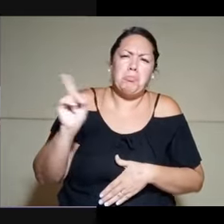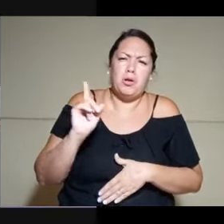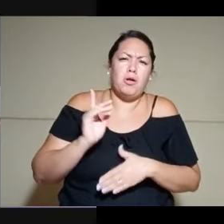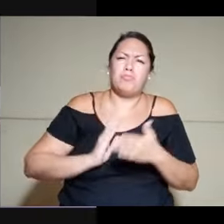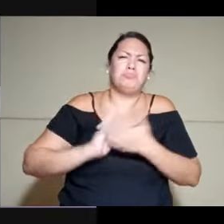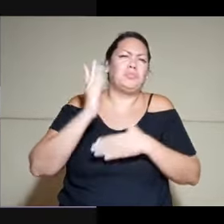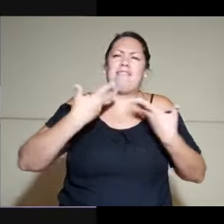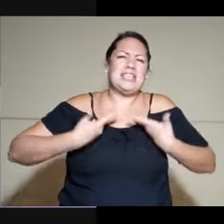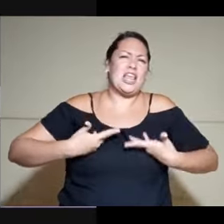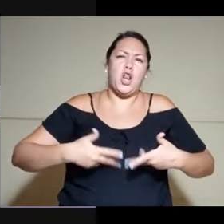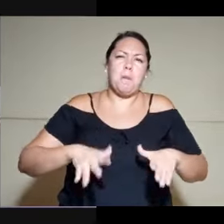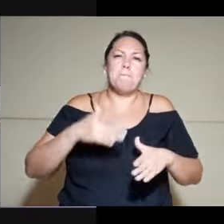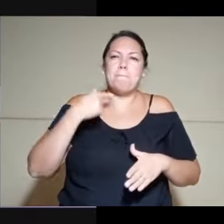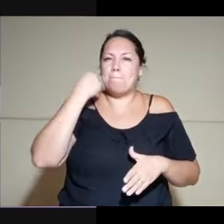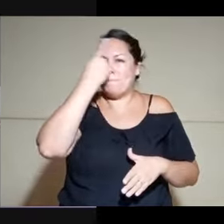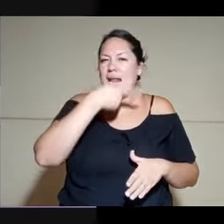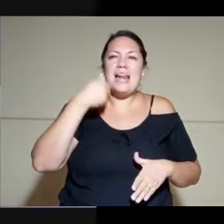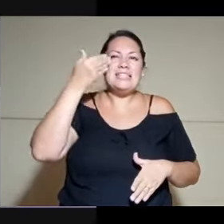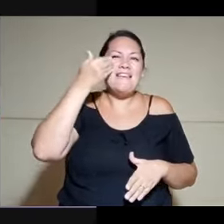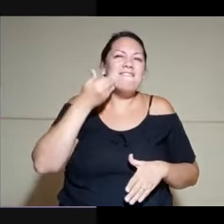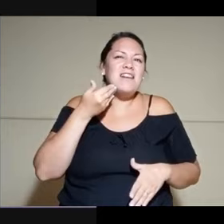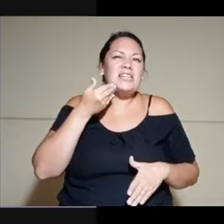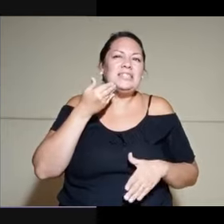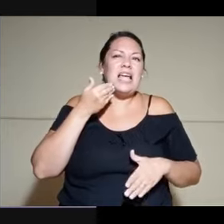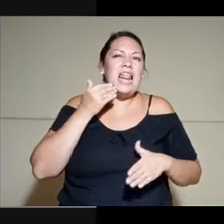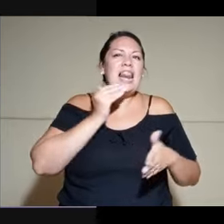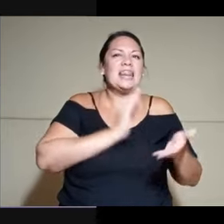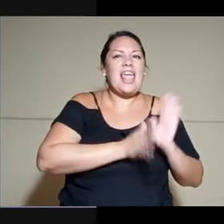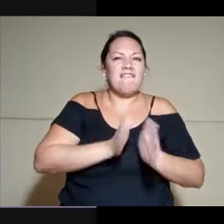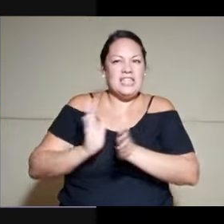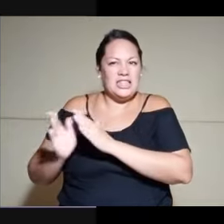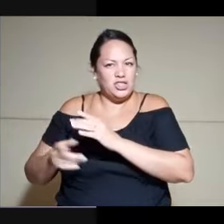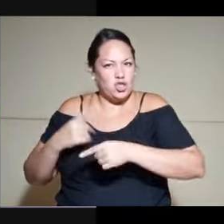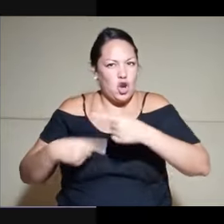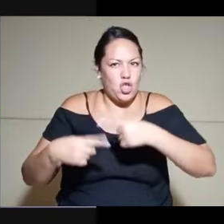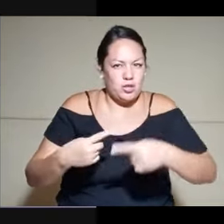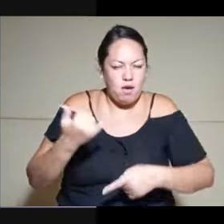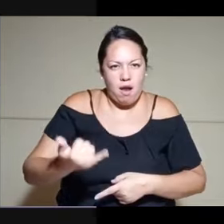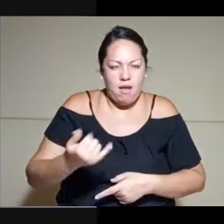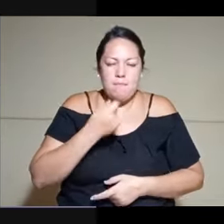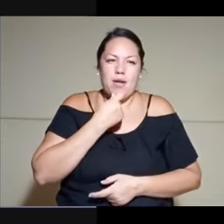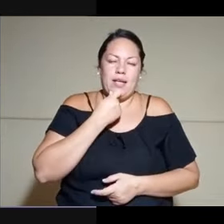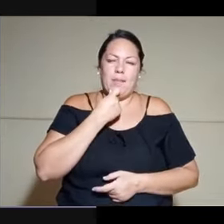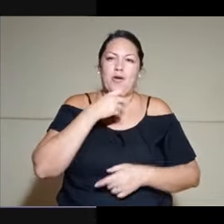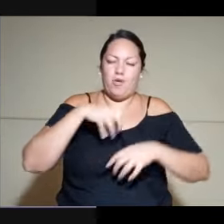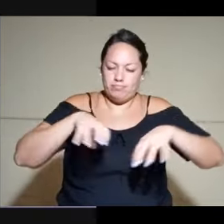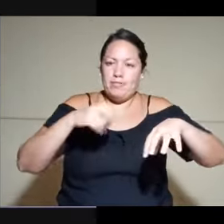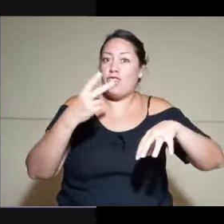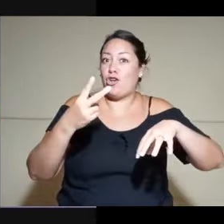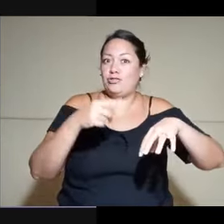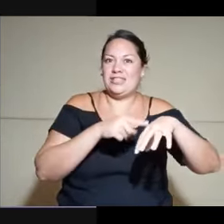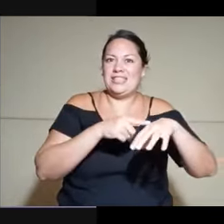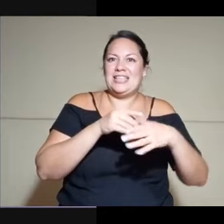la normalidad o siempre va a quedar alguna secuela? No, a veces se vuelve a la normalidad, por eso las parálisis faciales hay